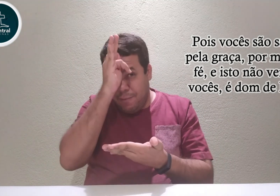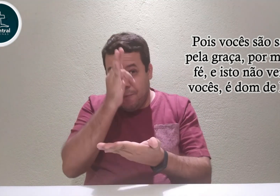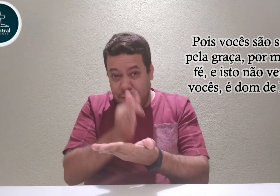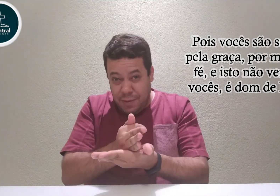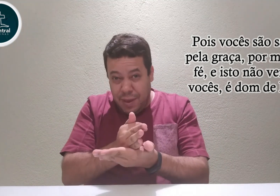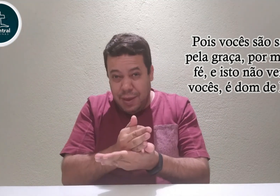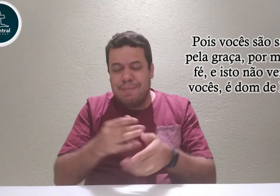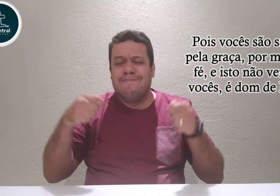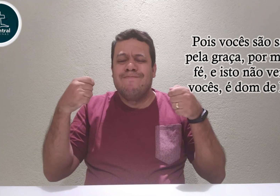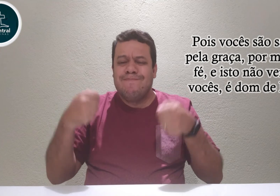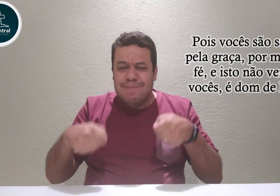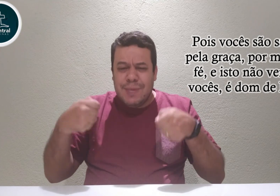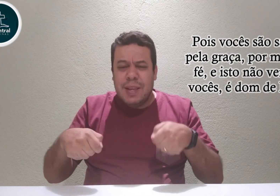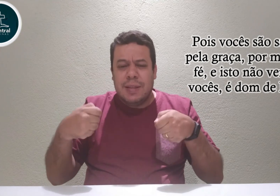por meio da fé.